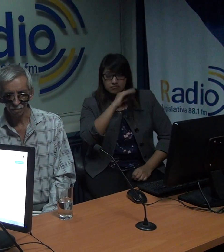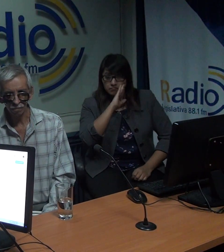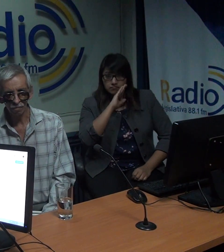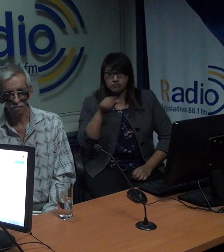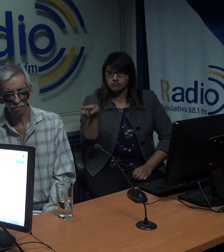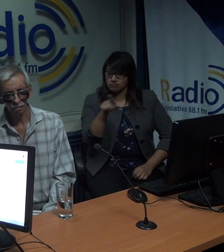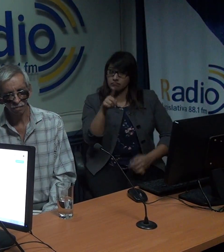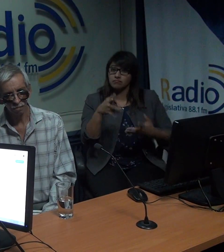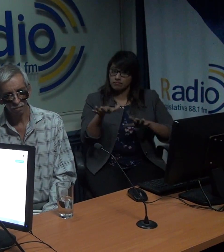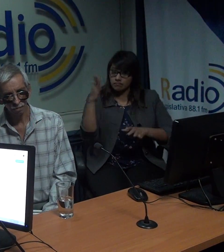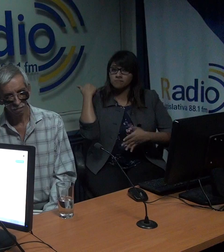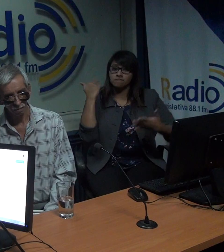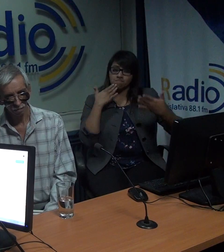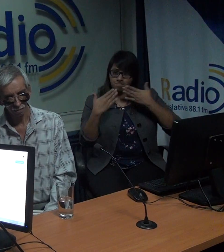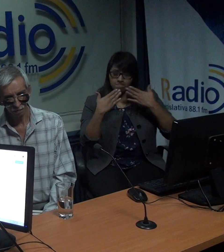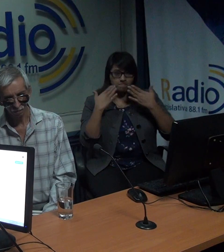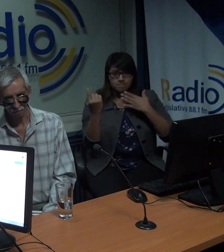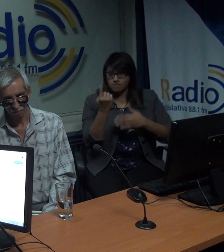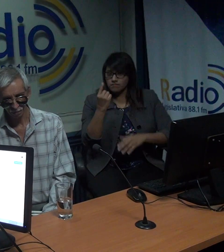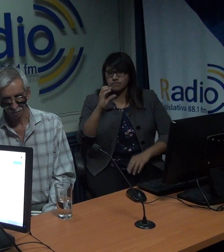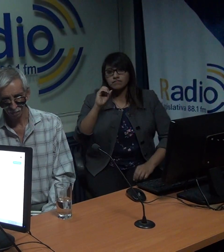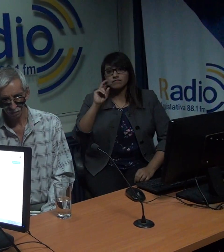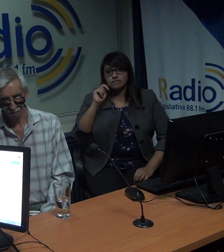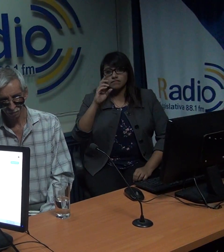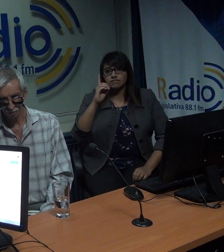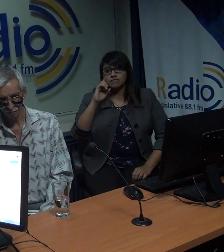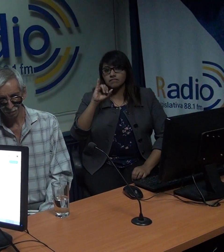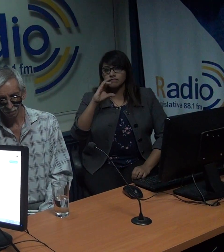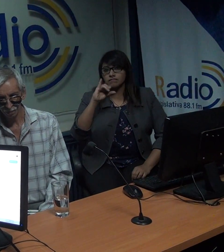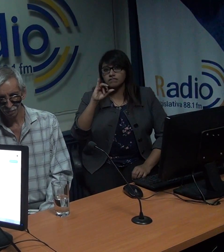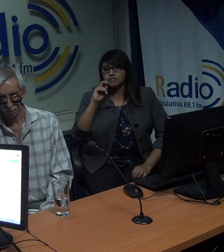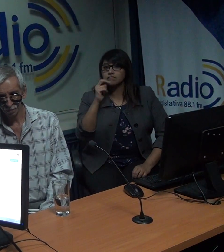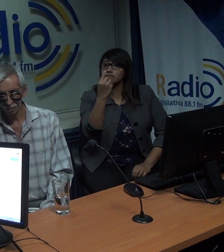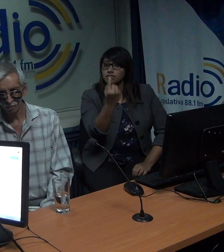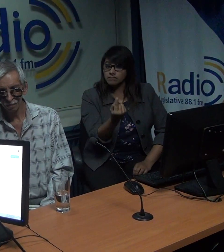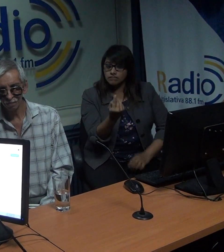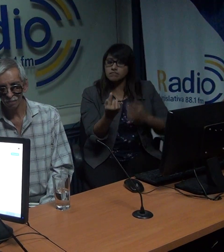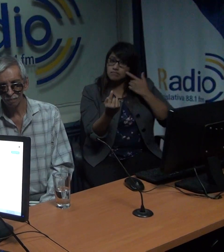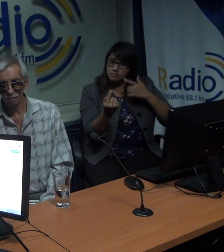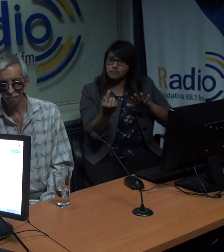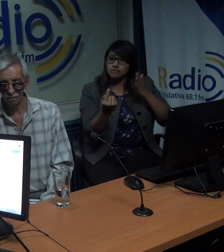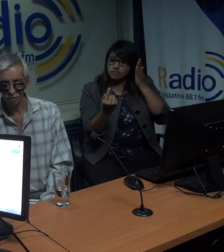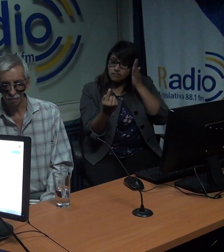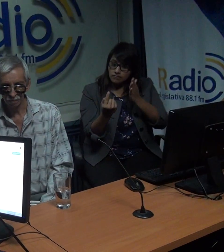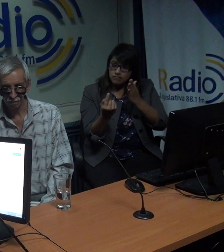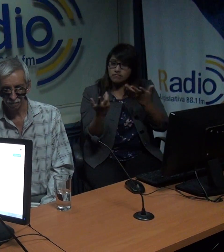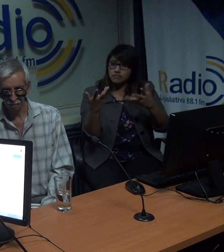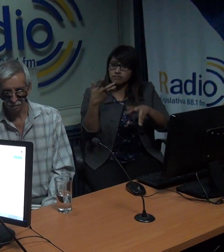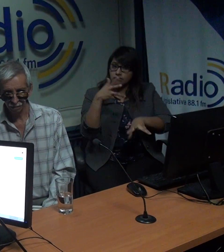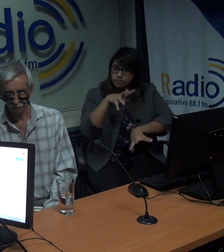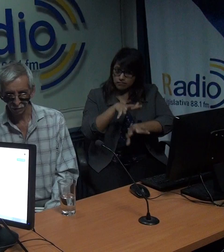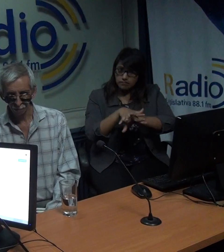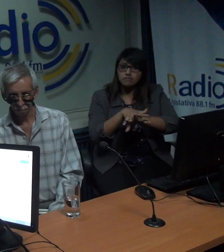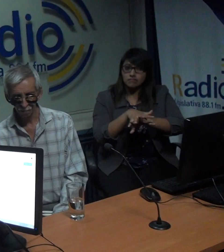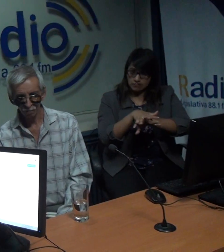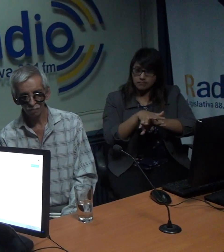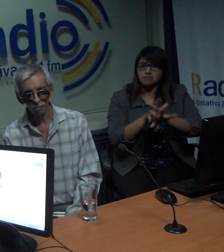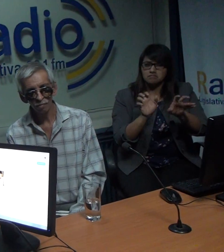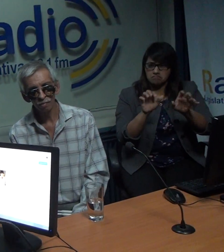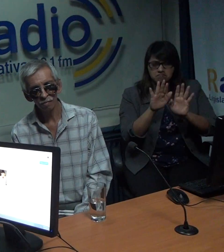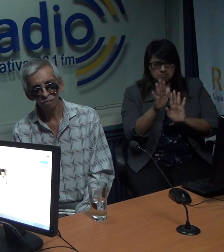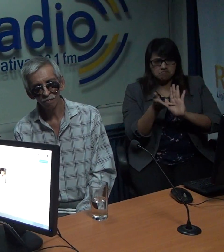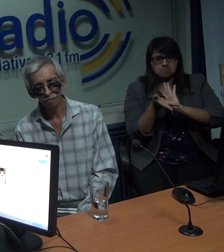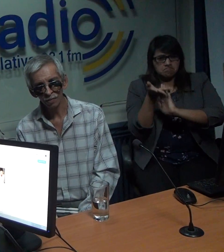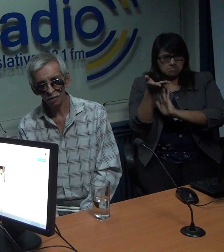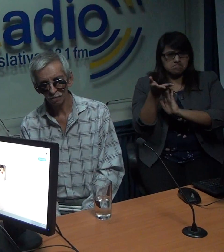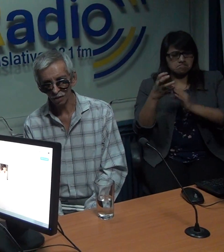han aclarado que esta es una condición con la cual una persona recibiendo la atención integral que necesita puede